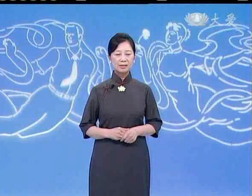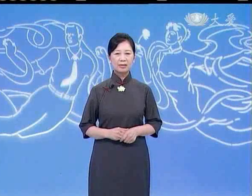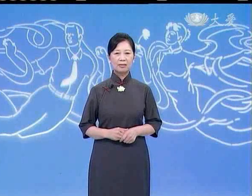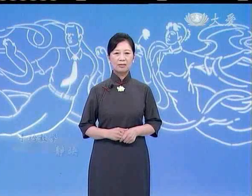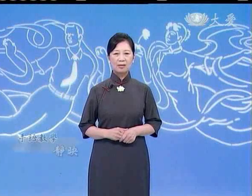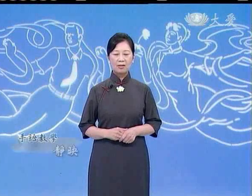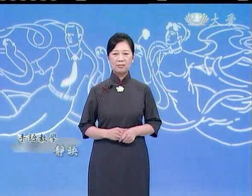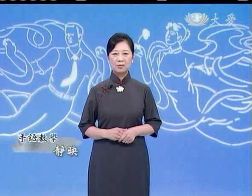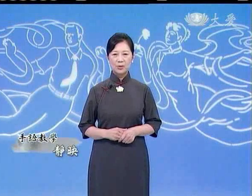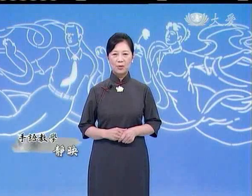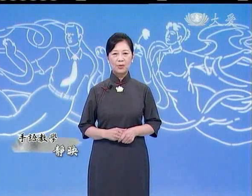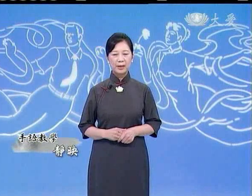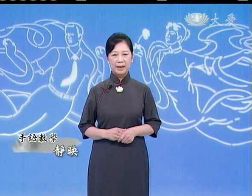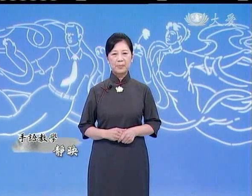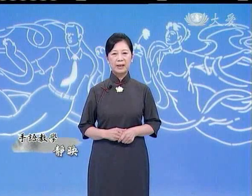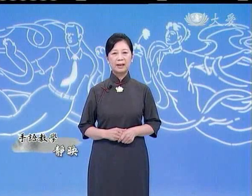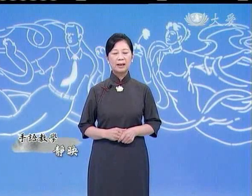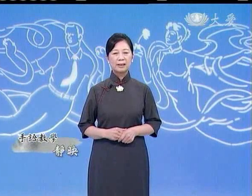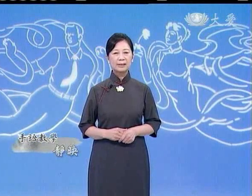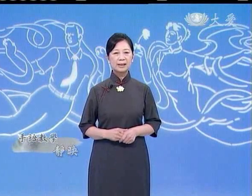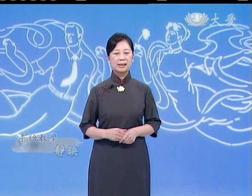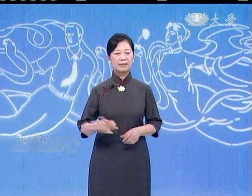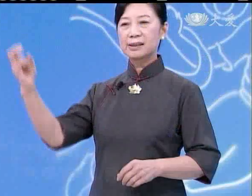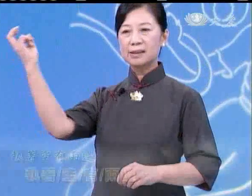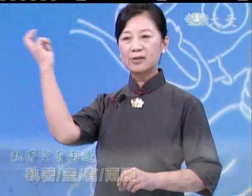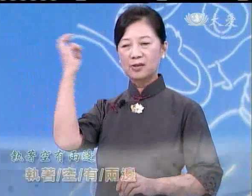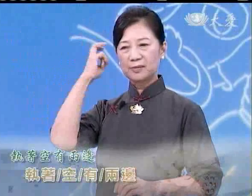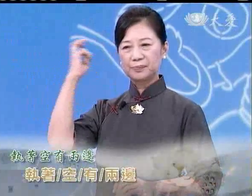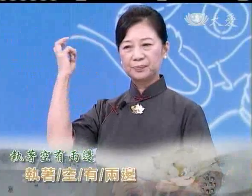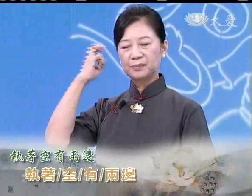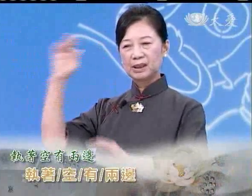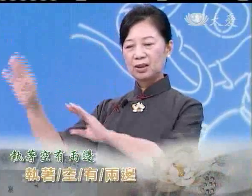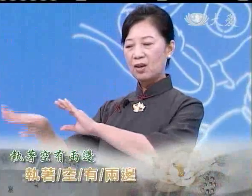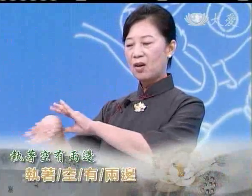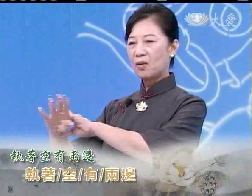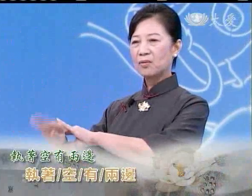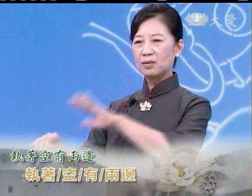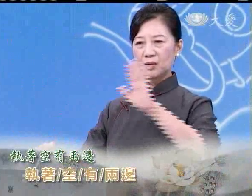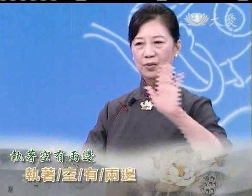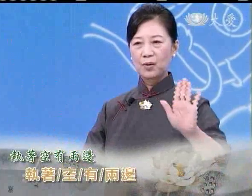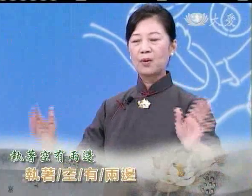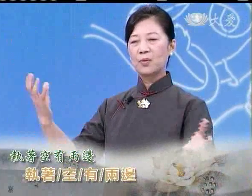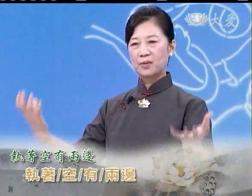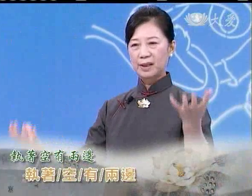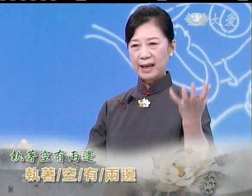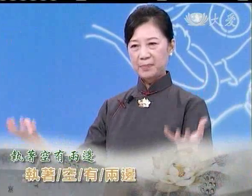走空有两边，那在这地方直走，空有两